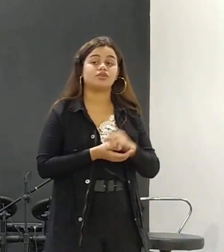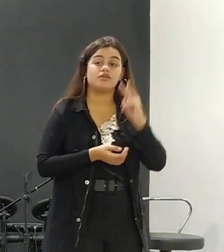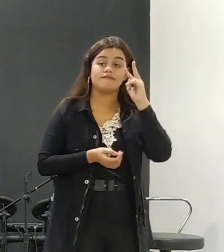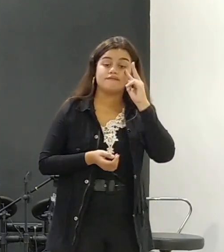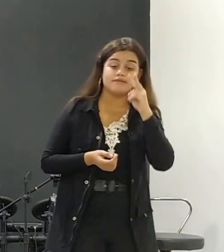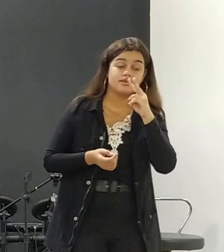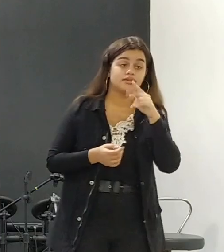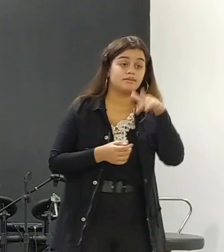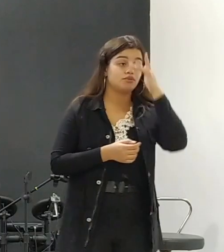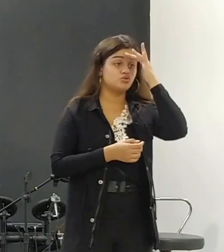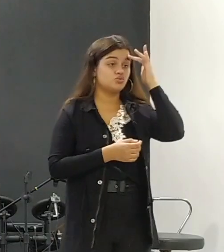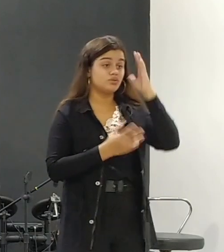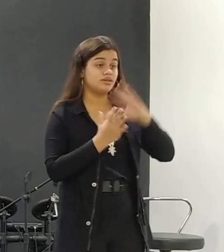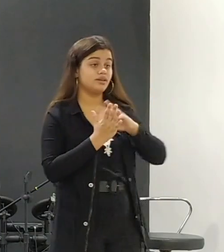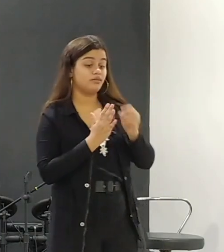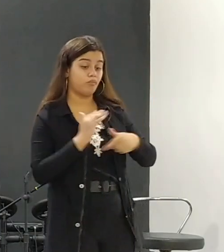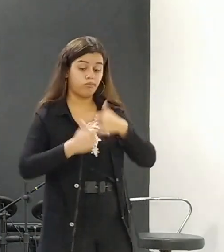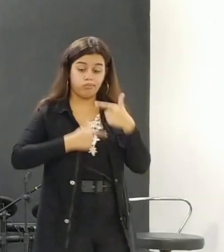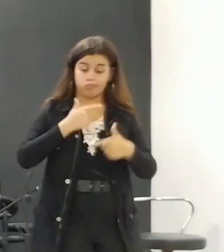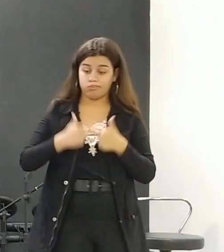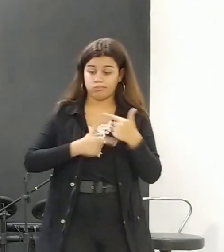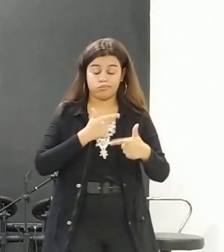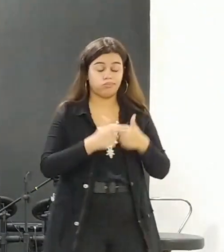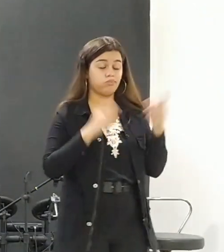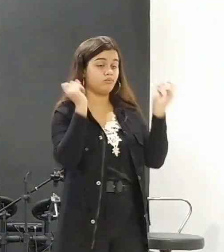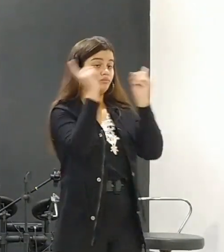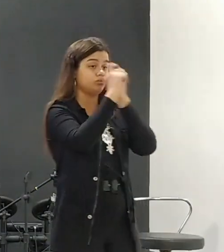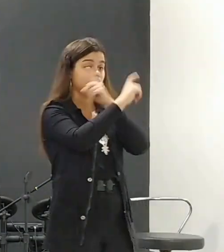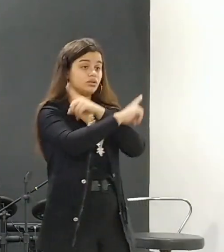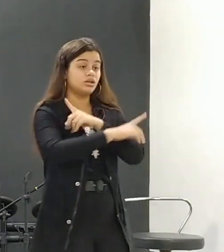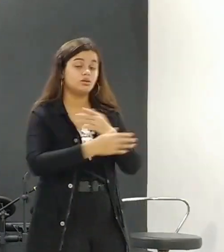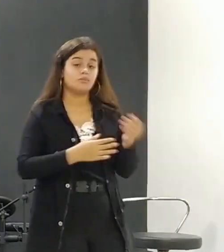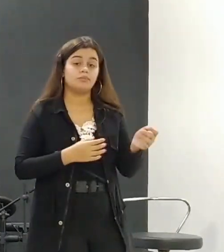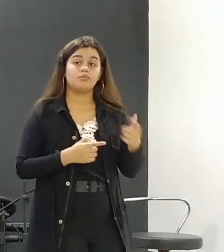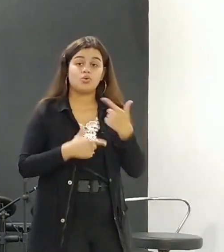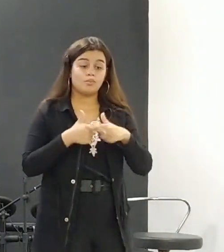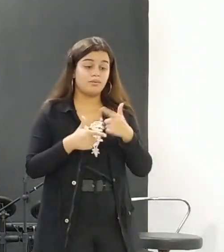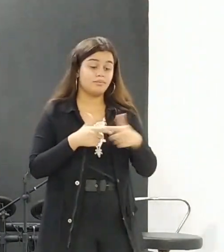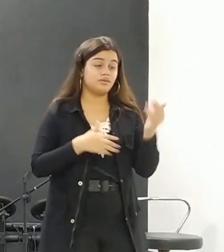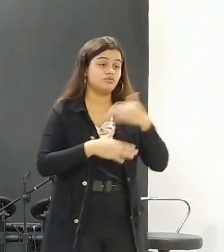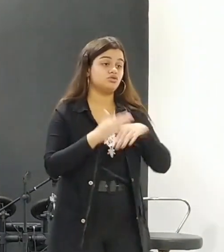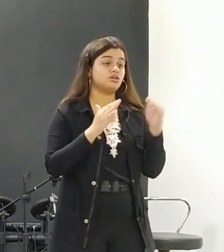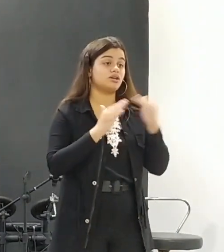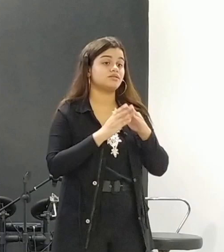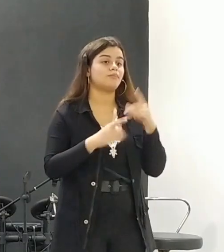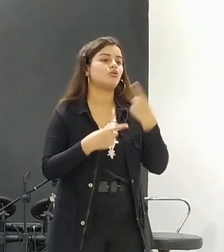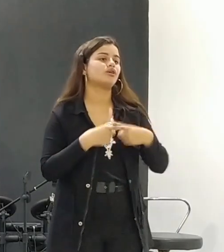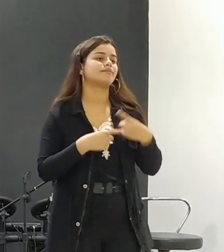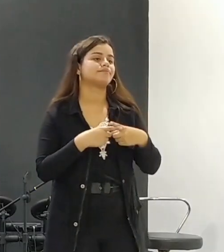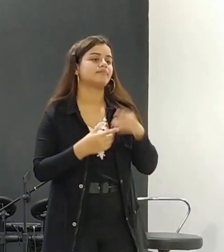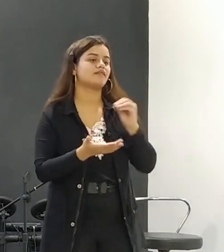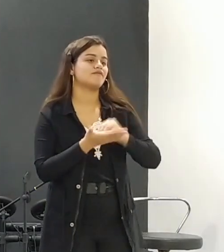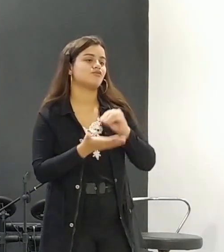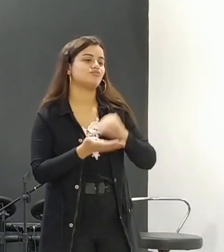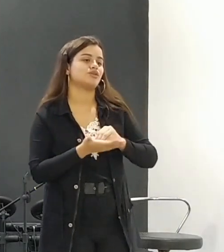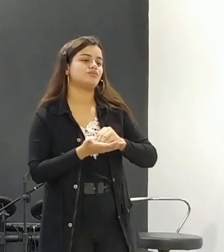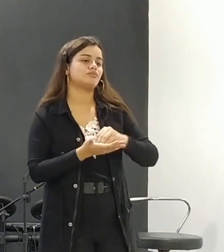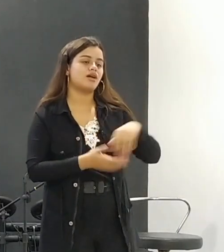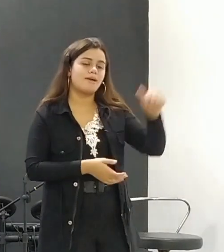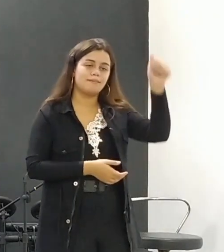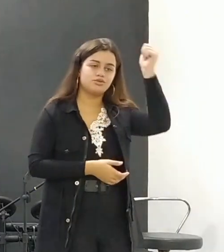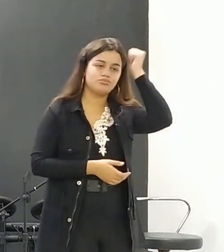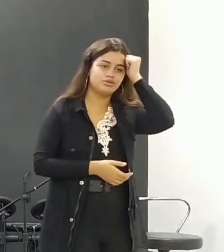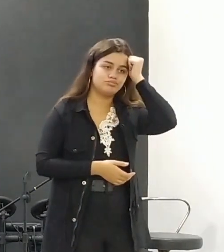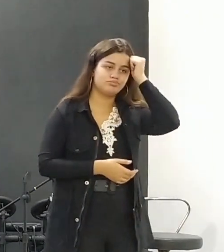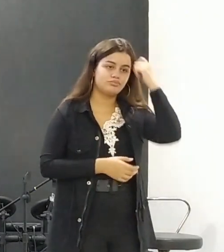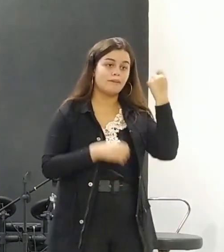na igreja passando luta, passando dificuldade, problema em casa, porque está faltando o quê? Arrependimento. Tem